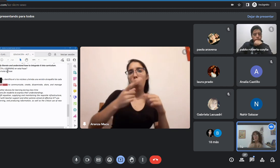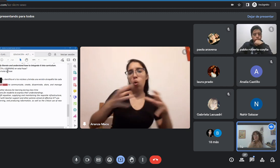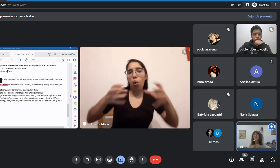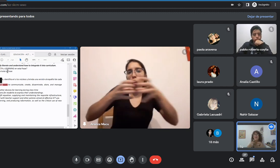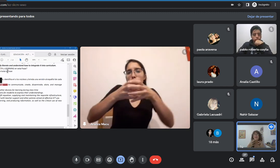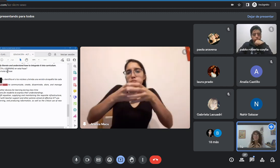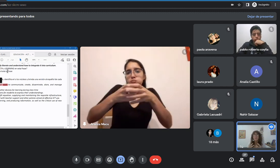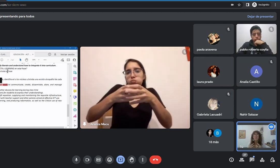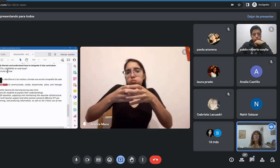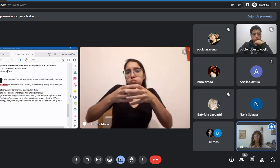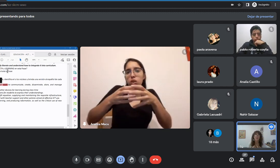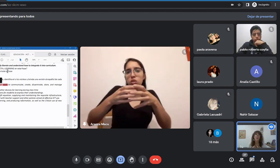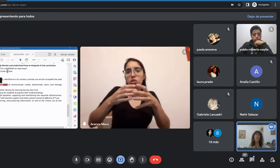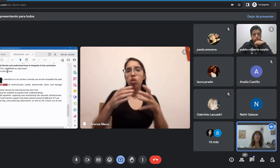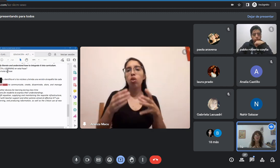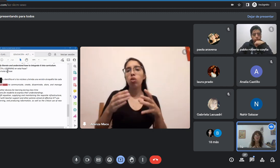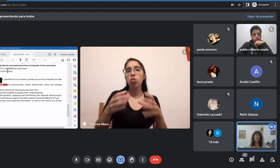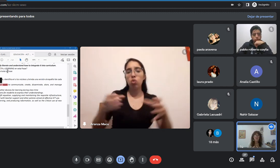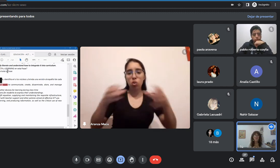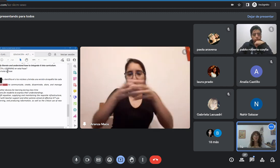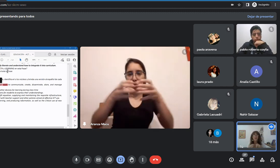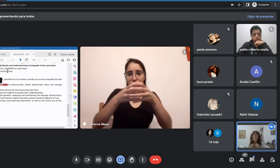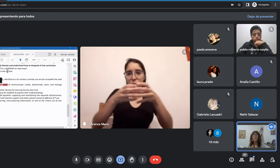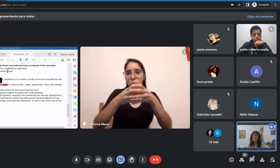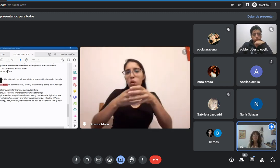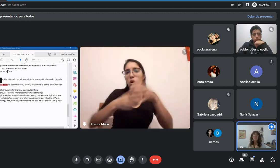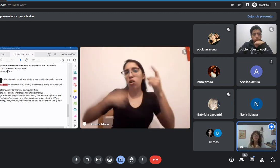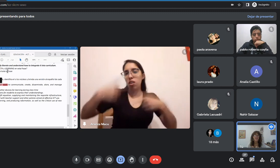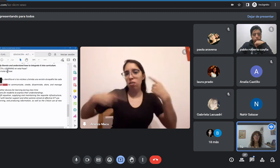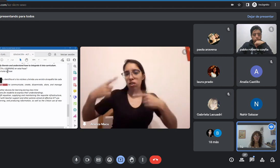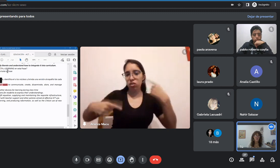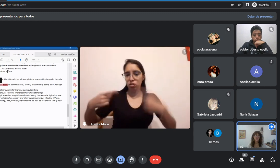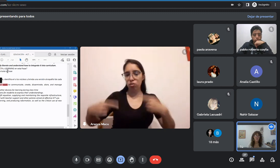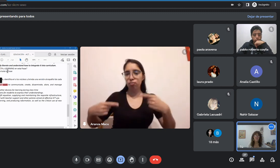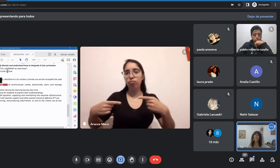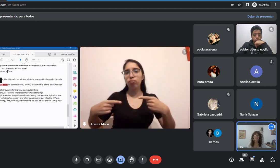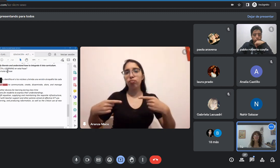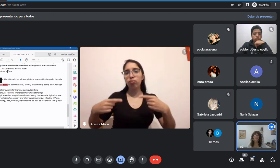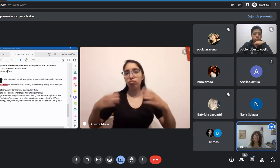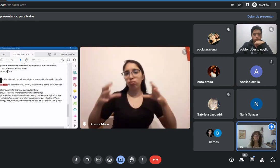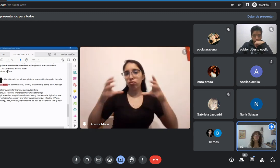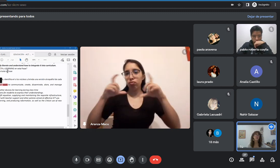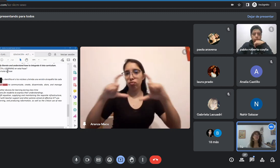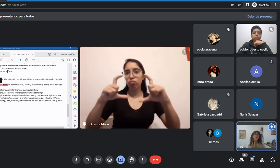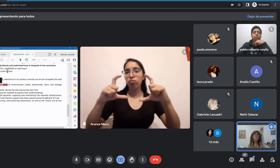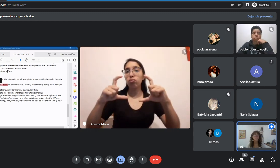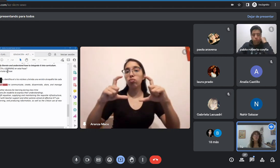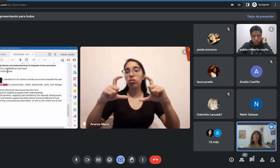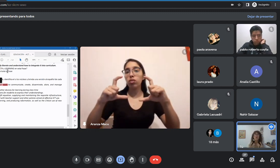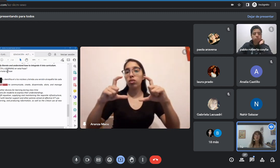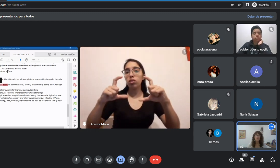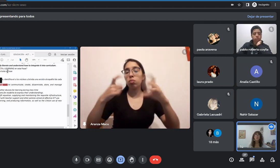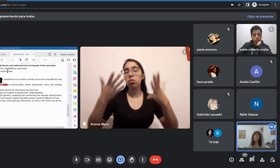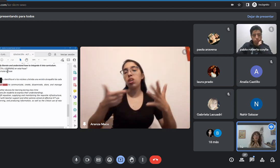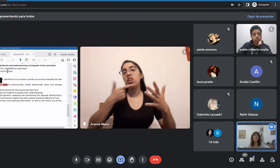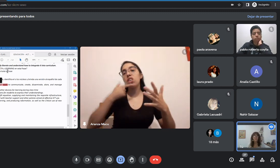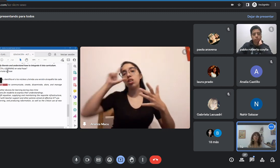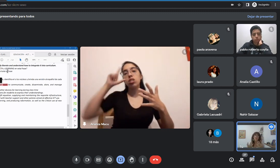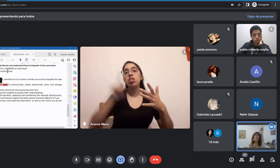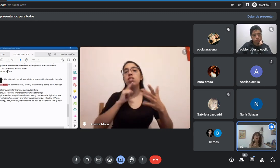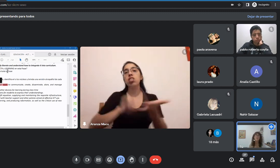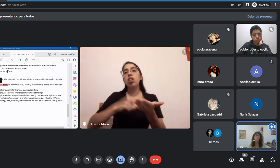un equipo diverso. ¿Sí? Un conjunto diverso. Set puede ser grupo, conjunto, equipo.